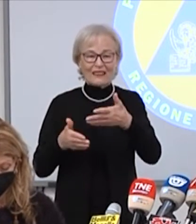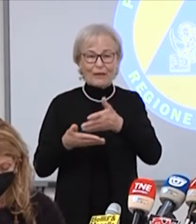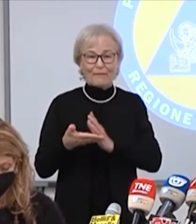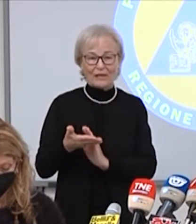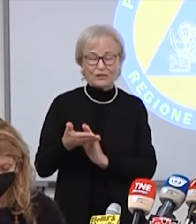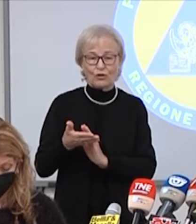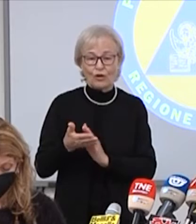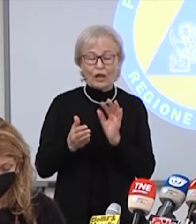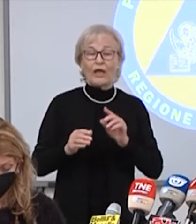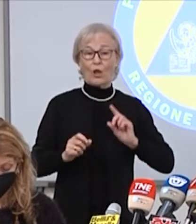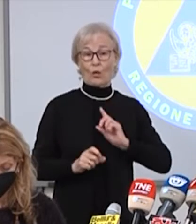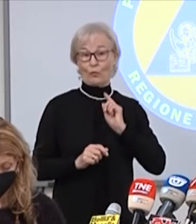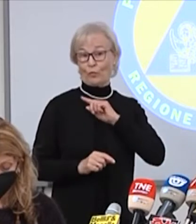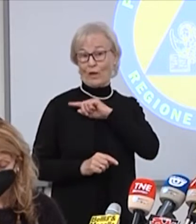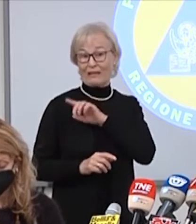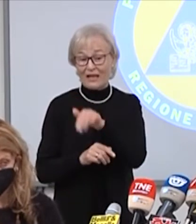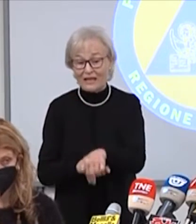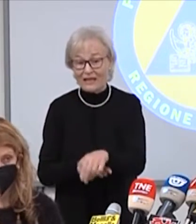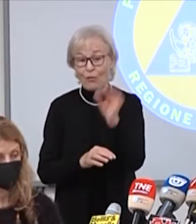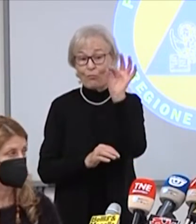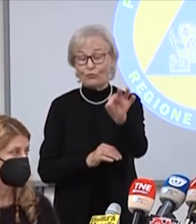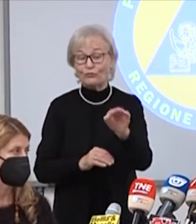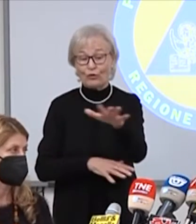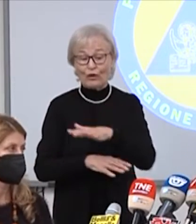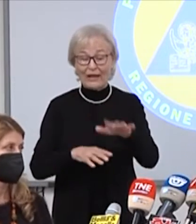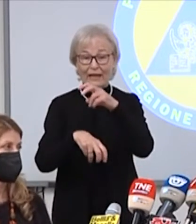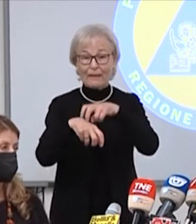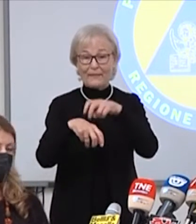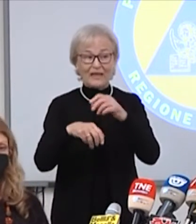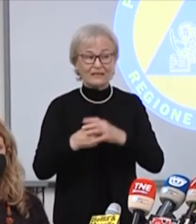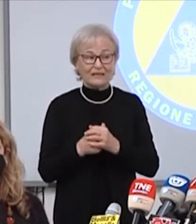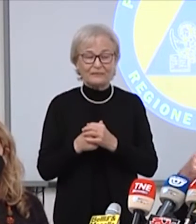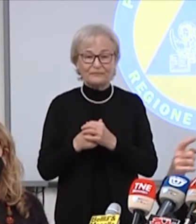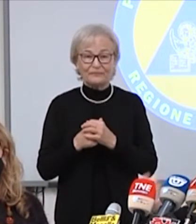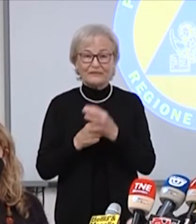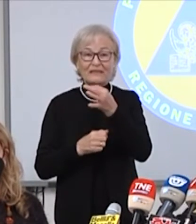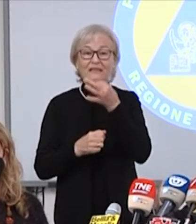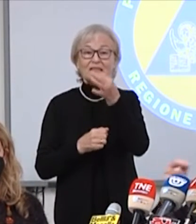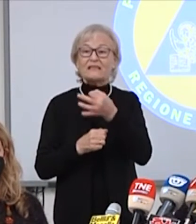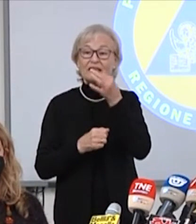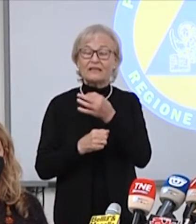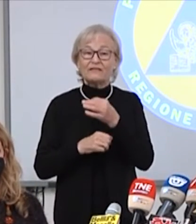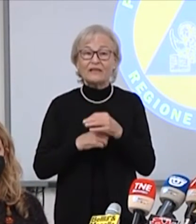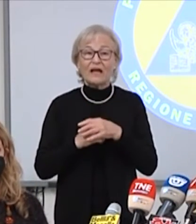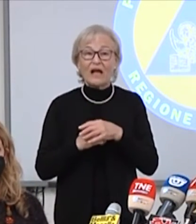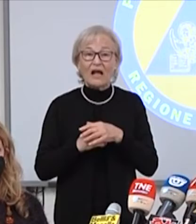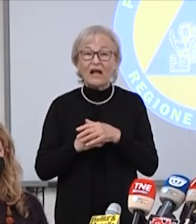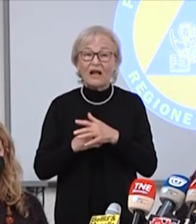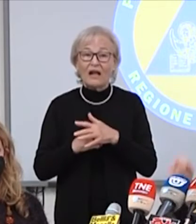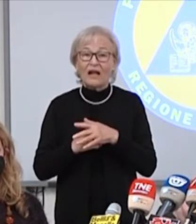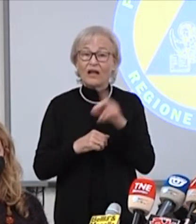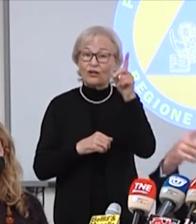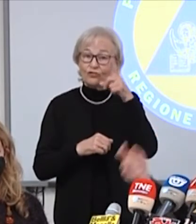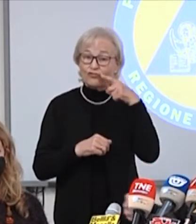medica il che vuol dire che se fosse così restiamo ancora in giallo anche la prossima anche la